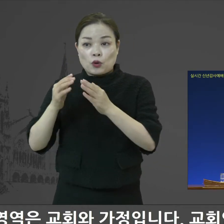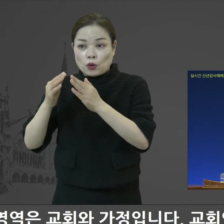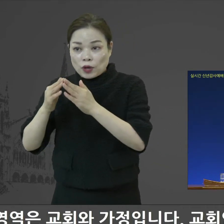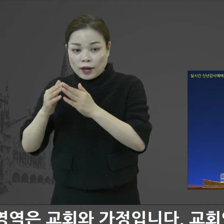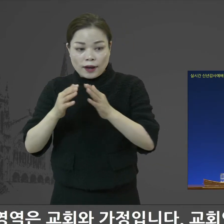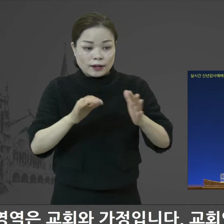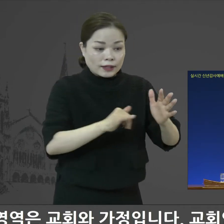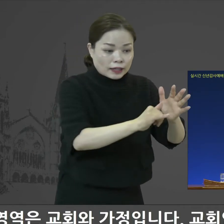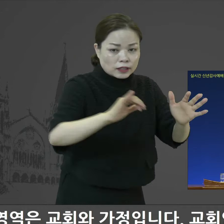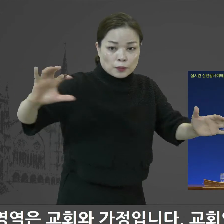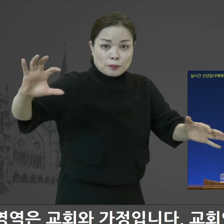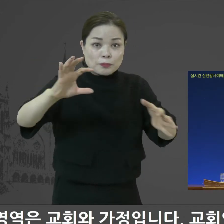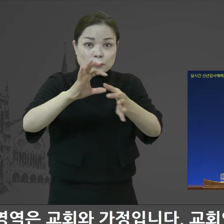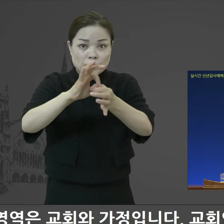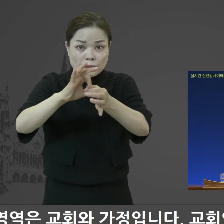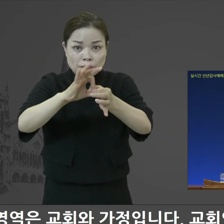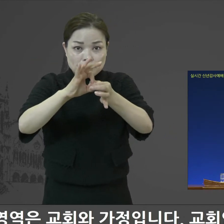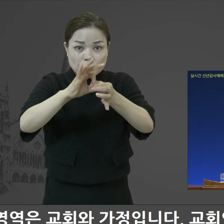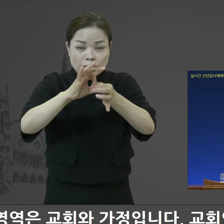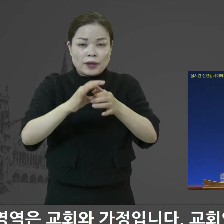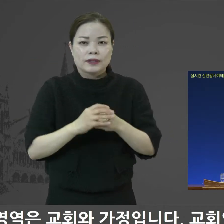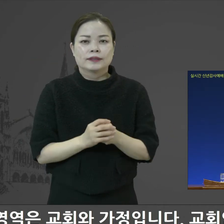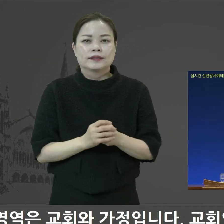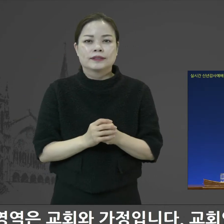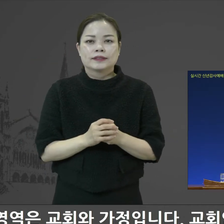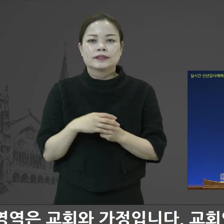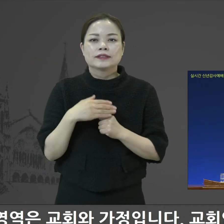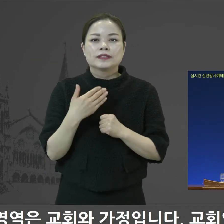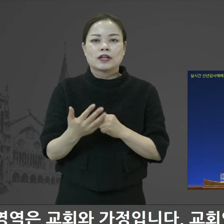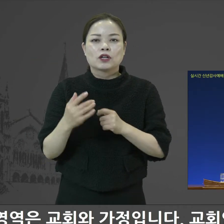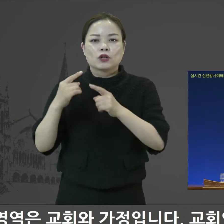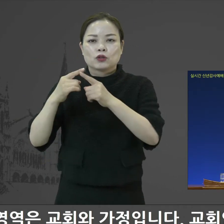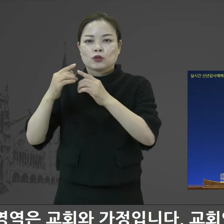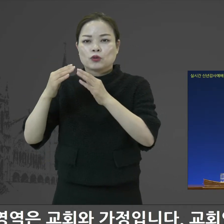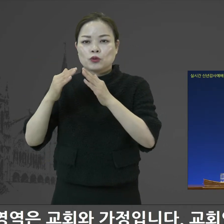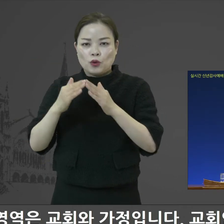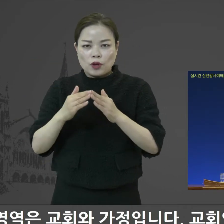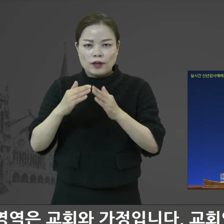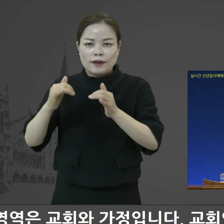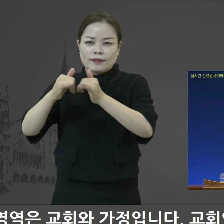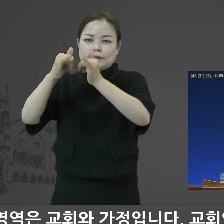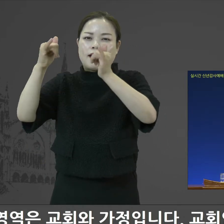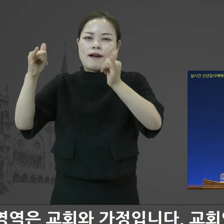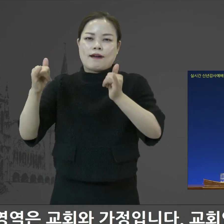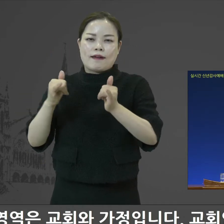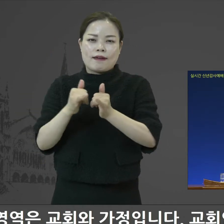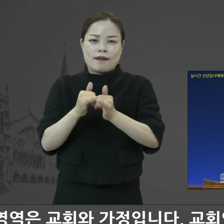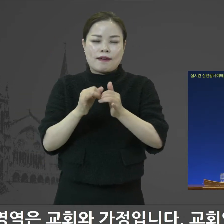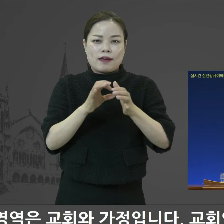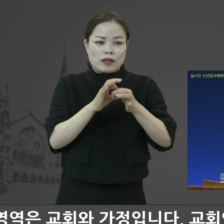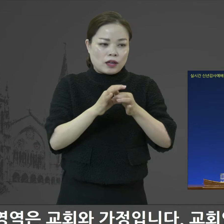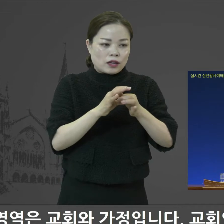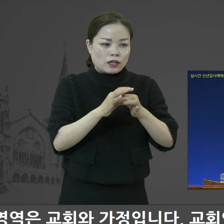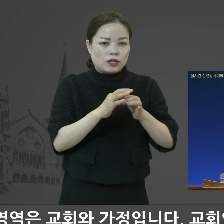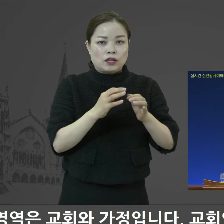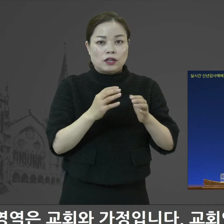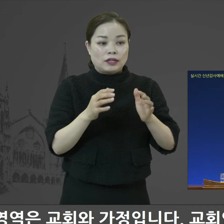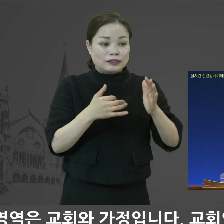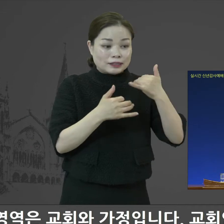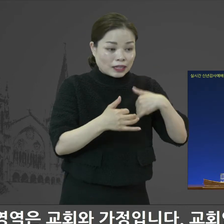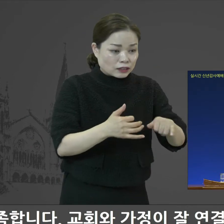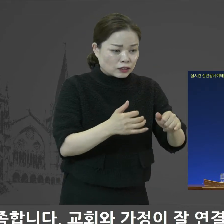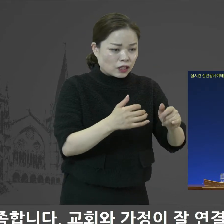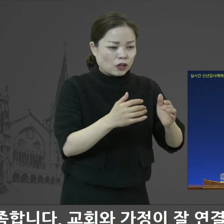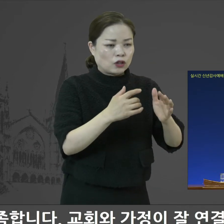잘 연결되게 하여야 되겠죠. 그 다음에는 교회와 사회가 연결되어야 됩니다. 우리 자녀들이 교회 안에서만 신앙생활하는